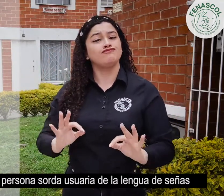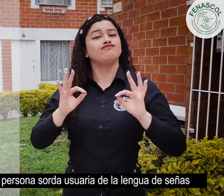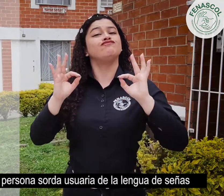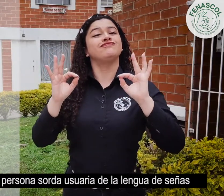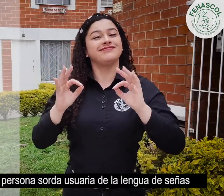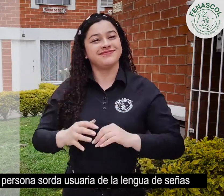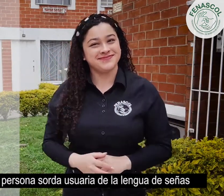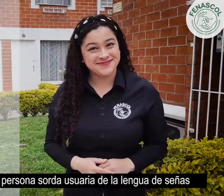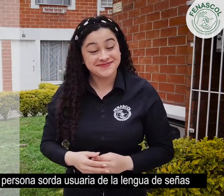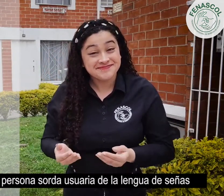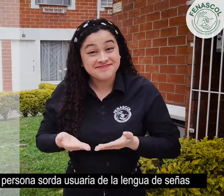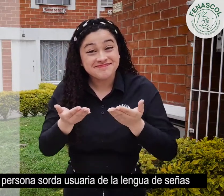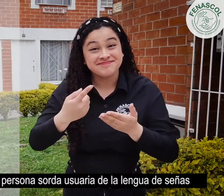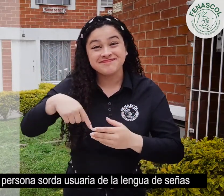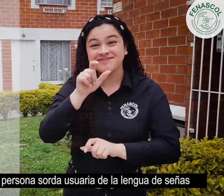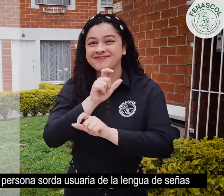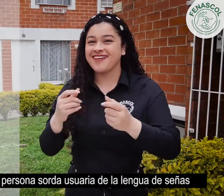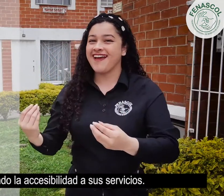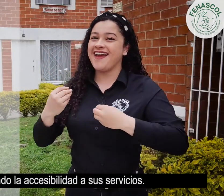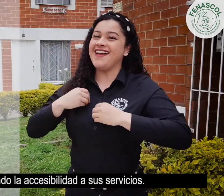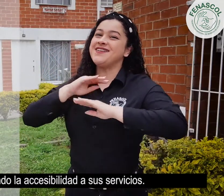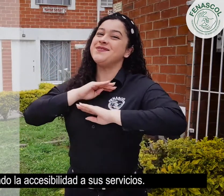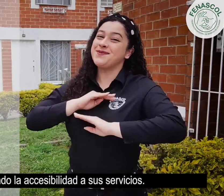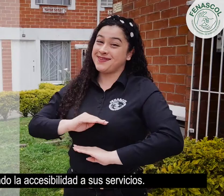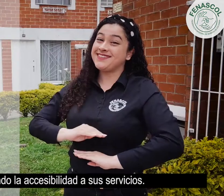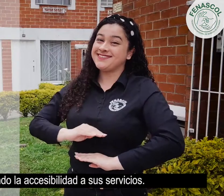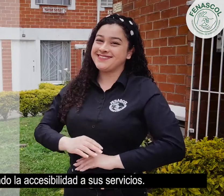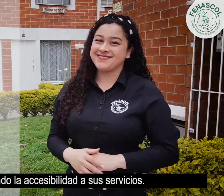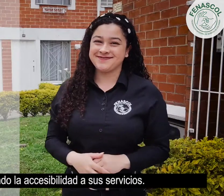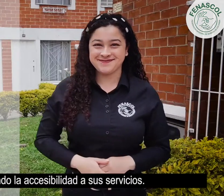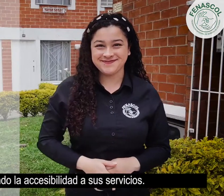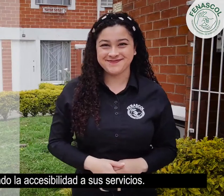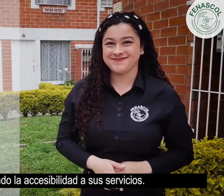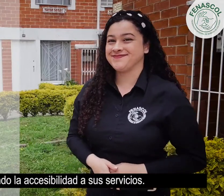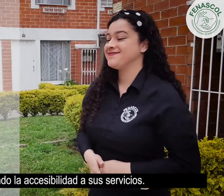señas, favoreciendo la accesibilidad a sus servicios.